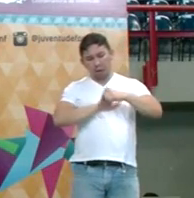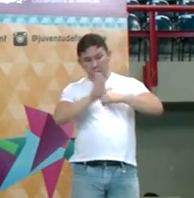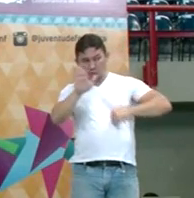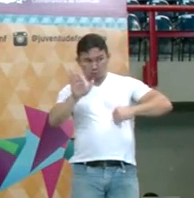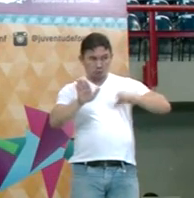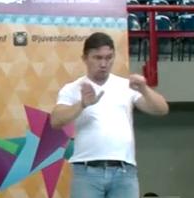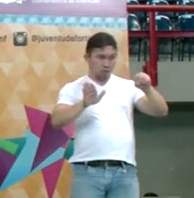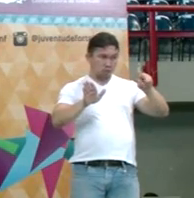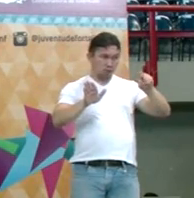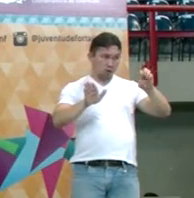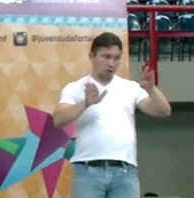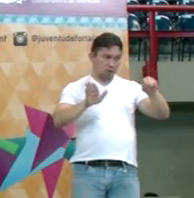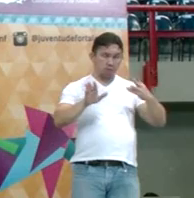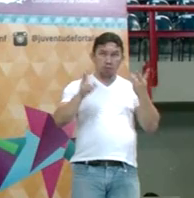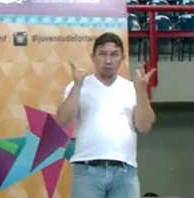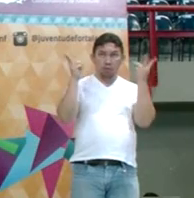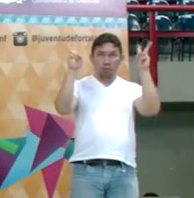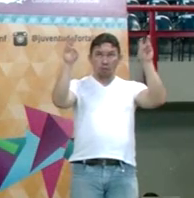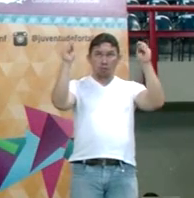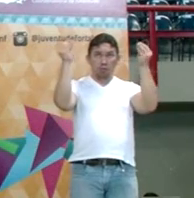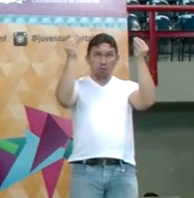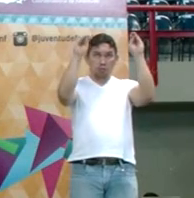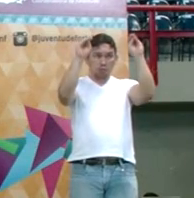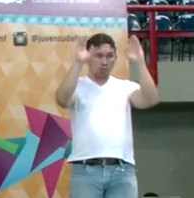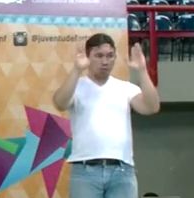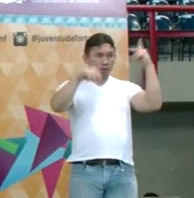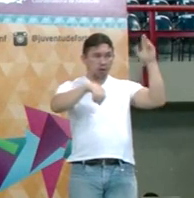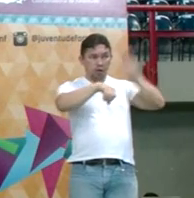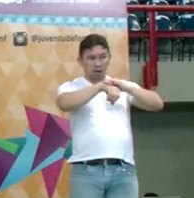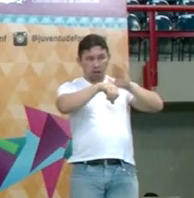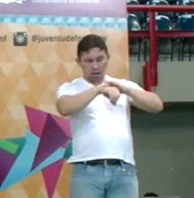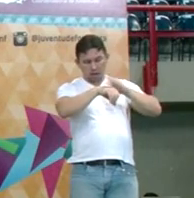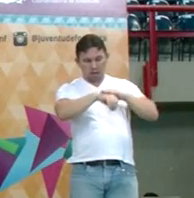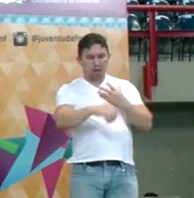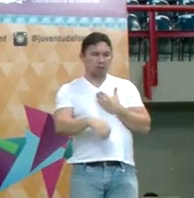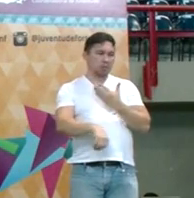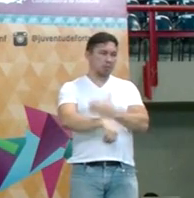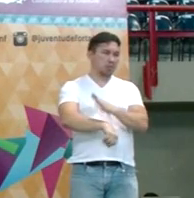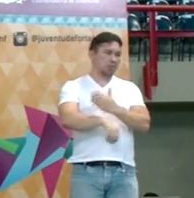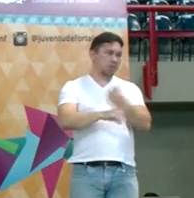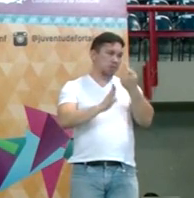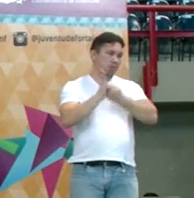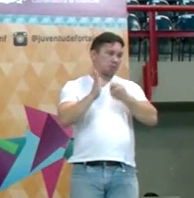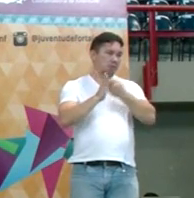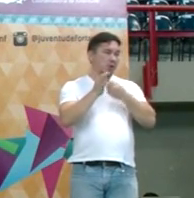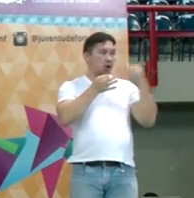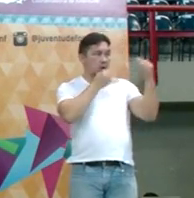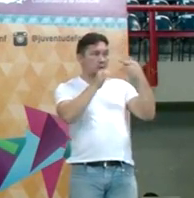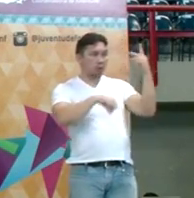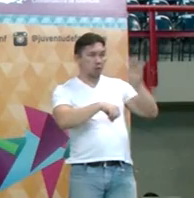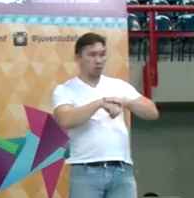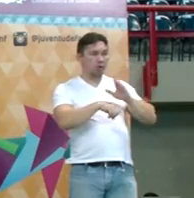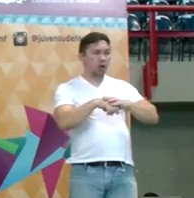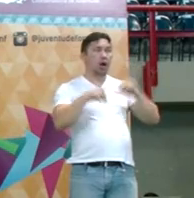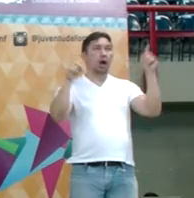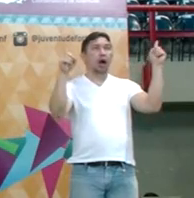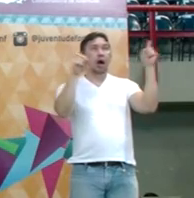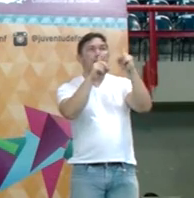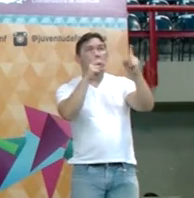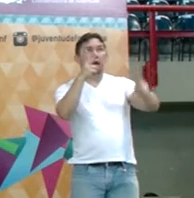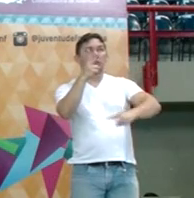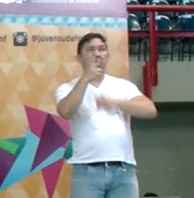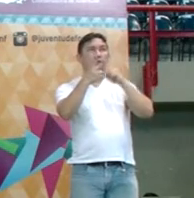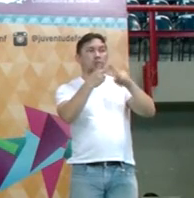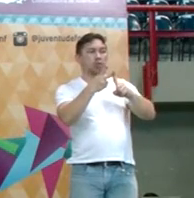que os alunos coloquem título, porque dentro da aula de redação, eles dão dicas. O título é curto,